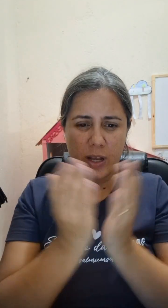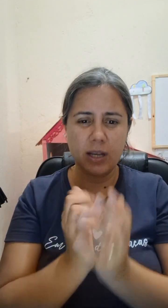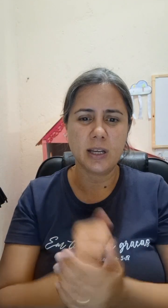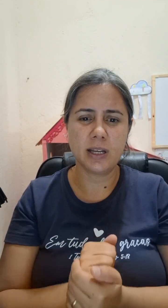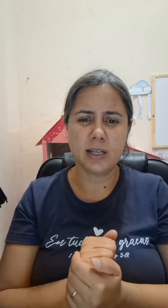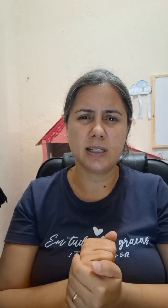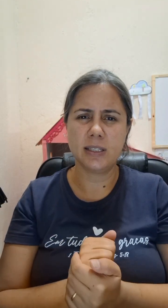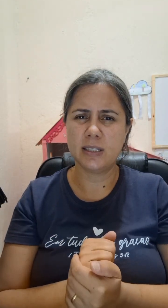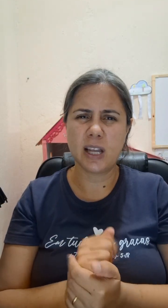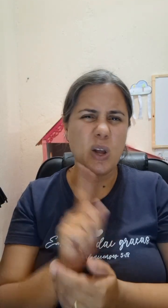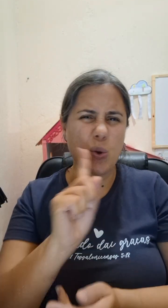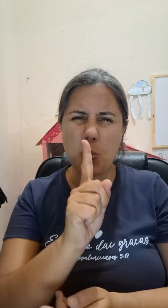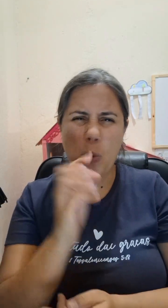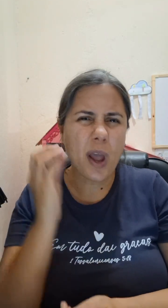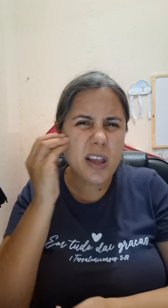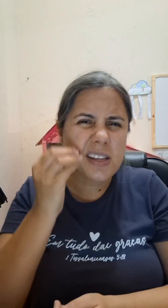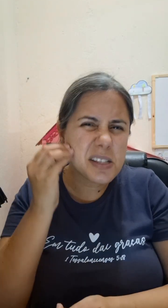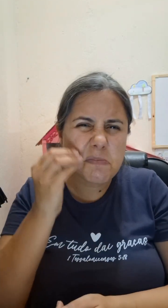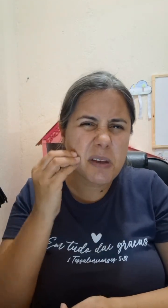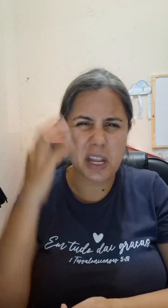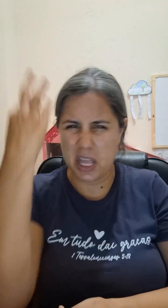A fé cristã,